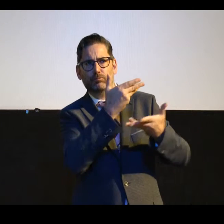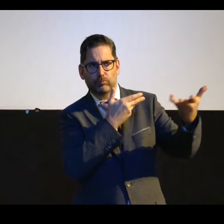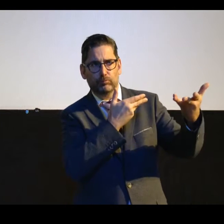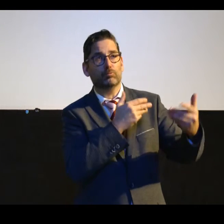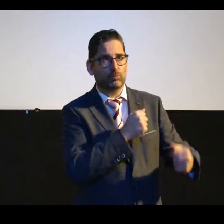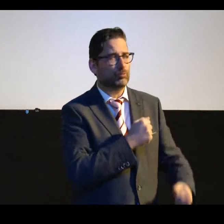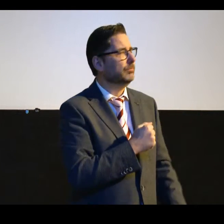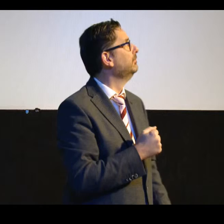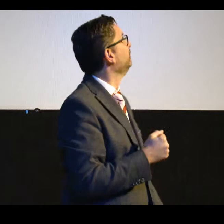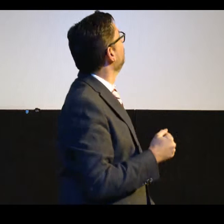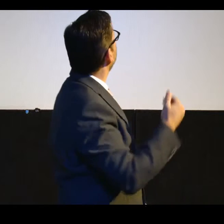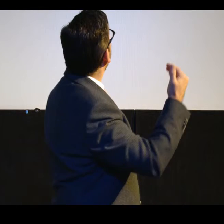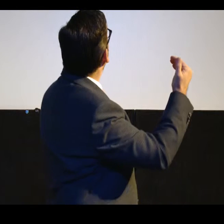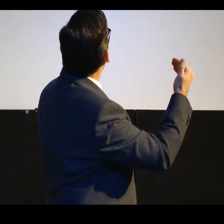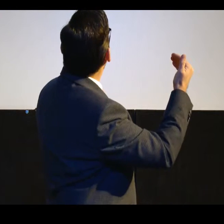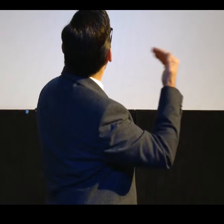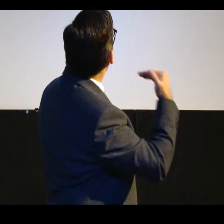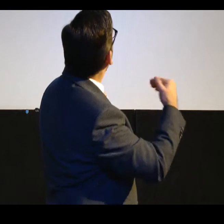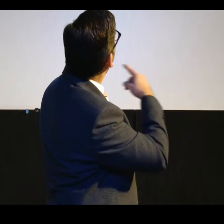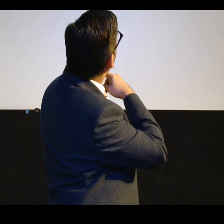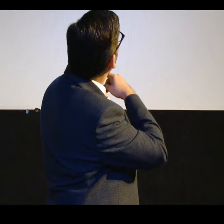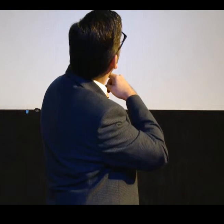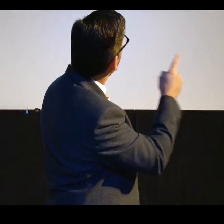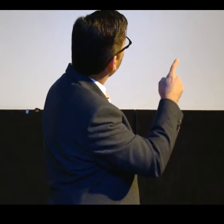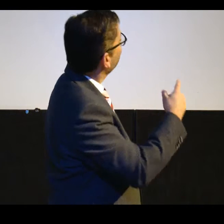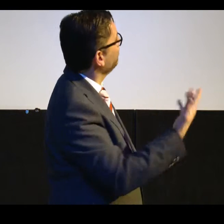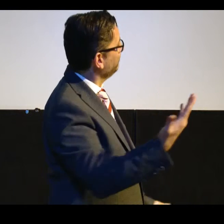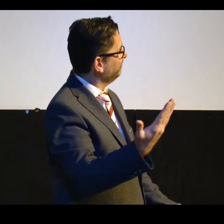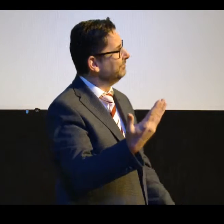Conformado por los 28 estados miembros.